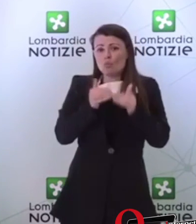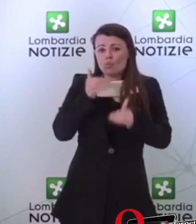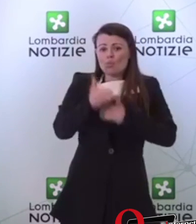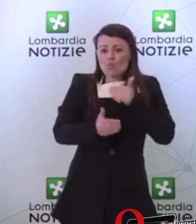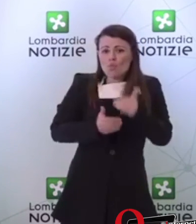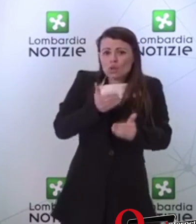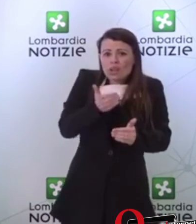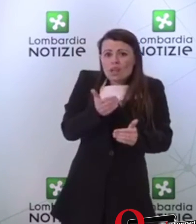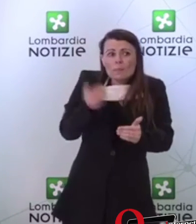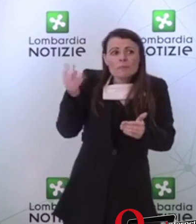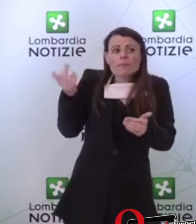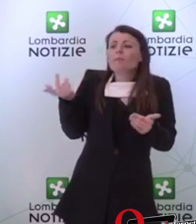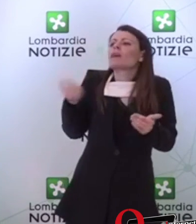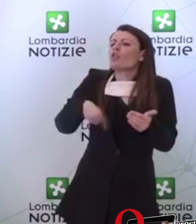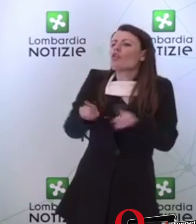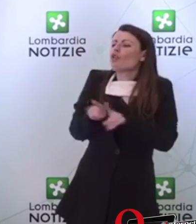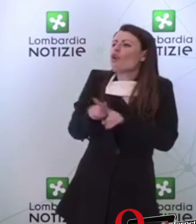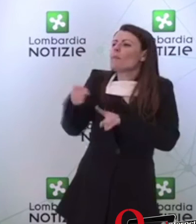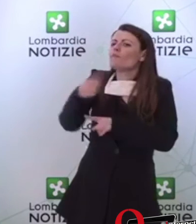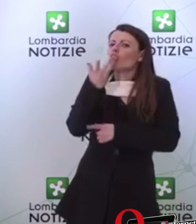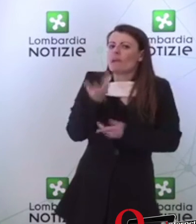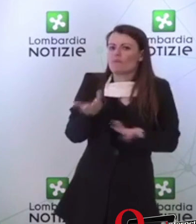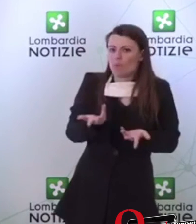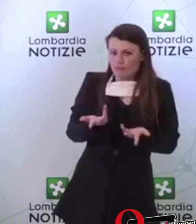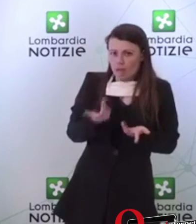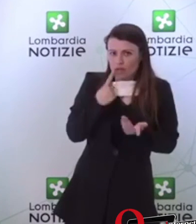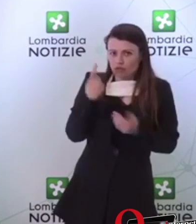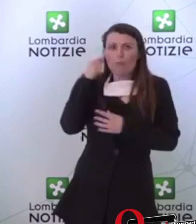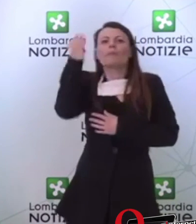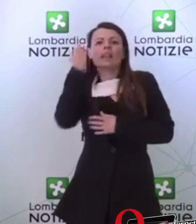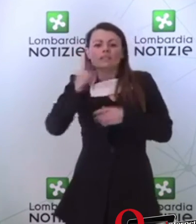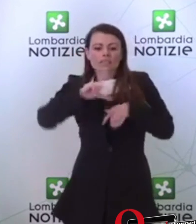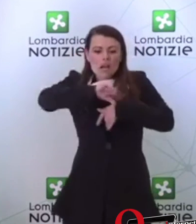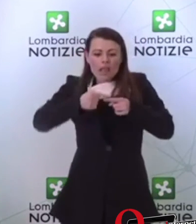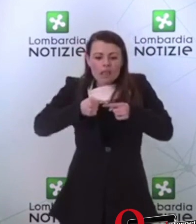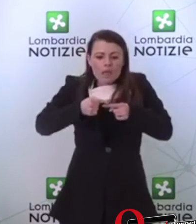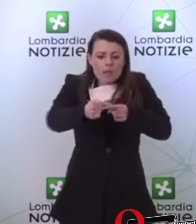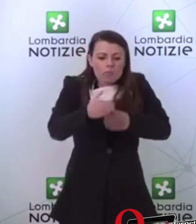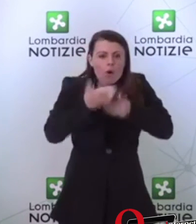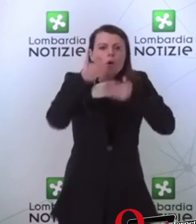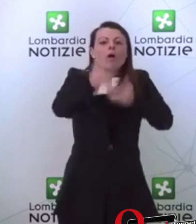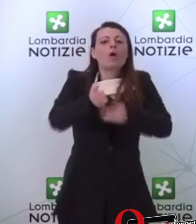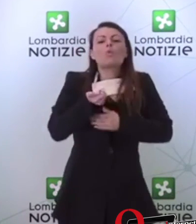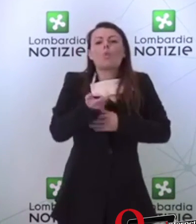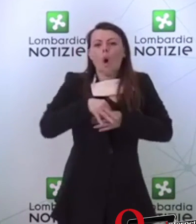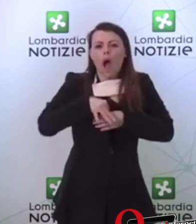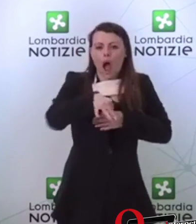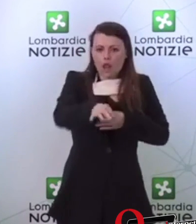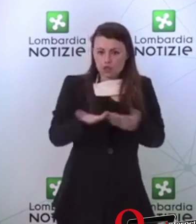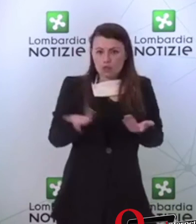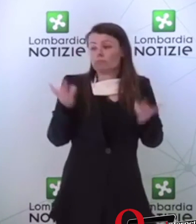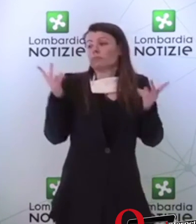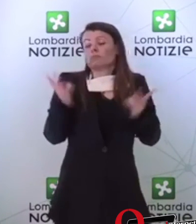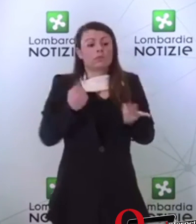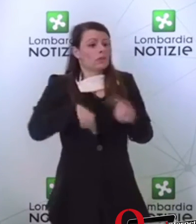oggetto di negoziazione, ma la vostra istanza quale sarebbe? Ma guardi, è una cosa che dovremmo concordare con le altre